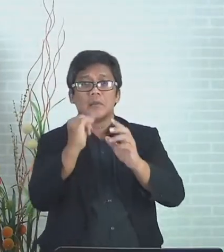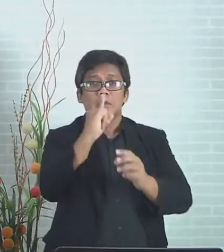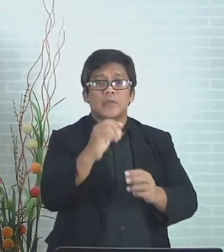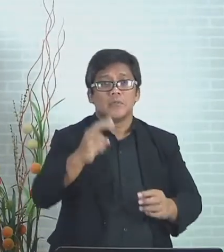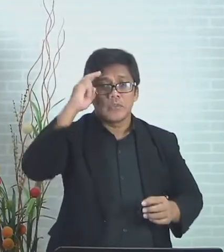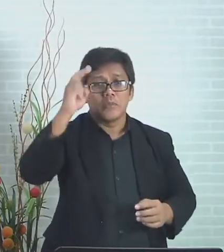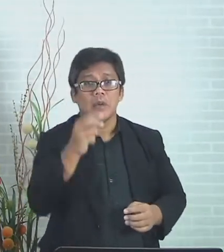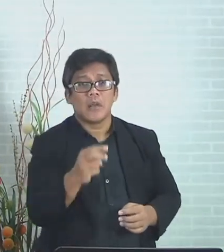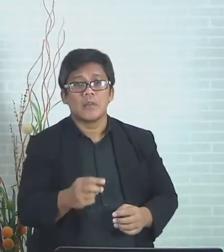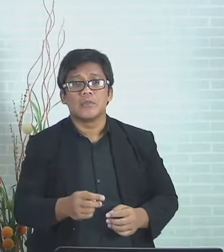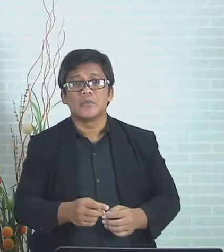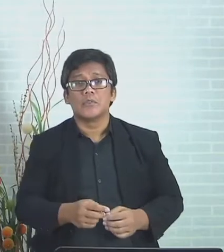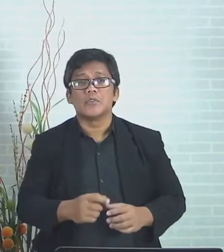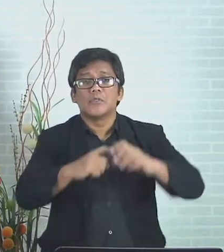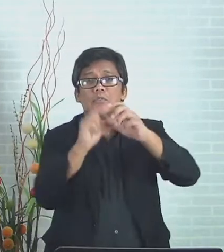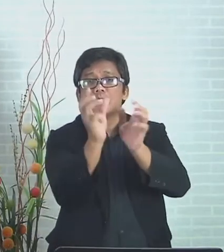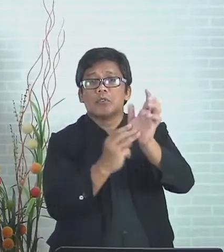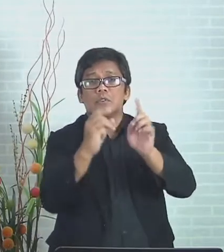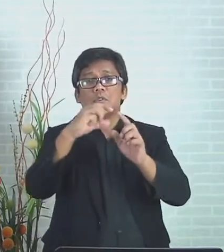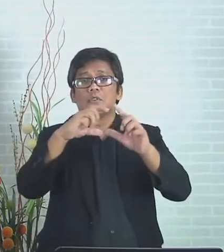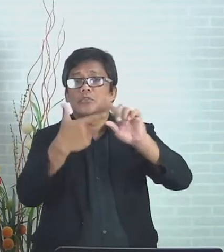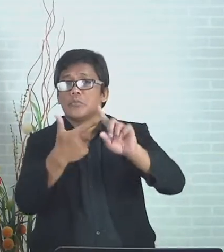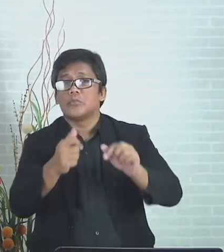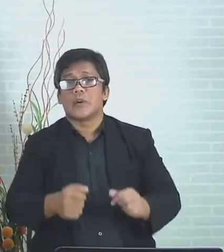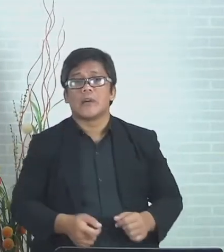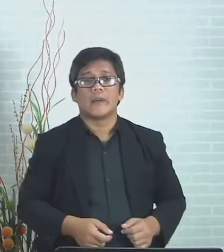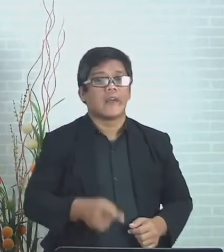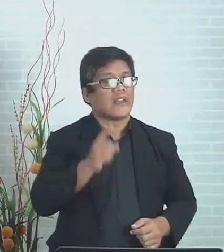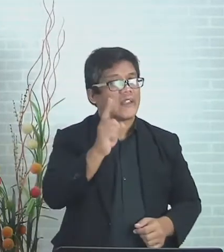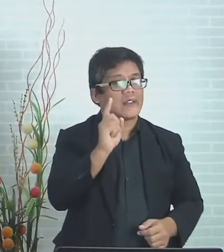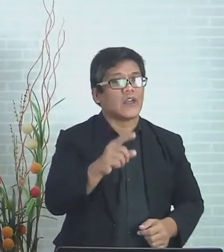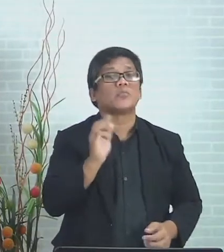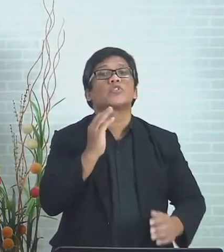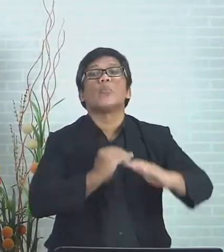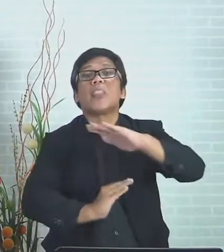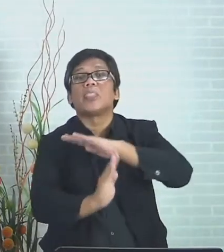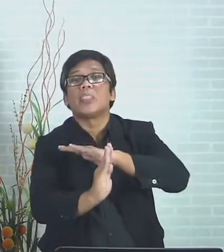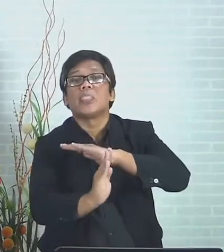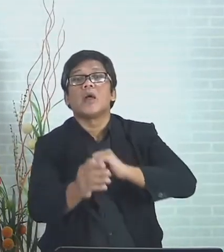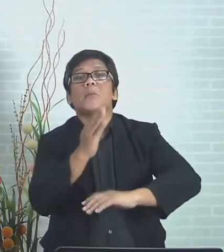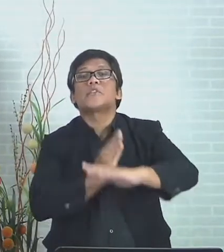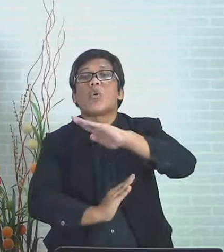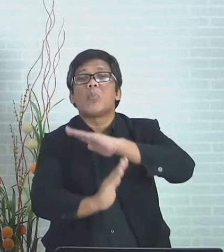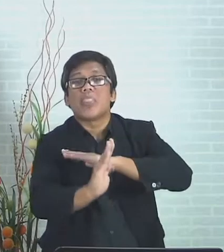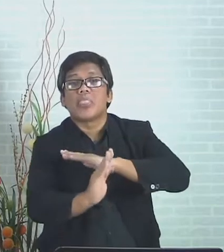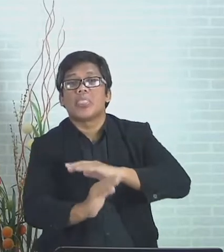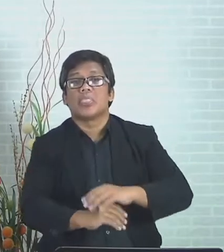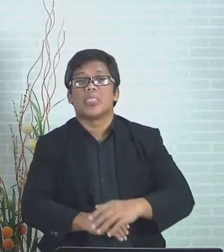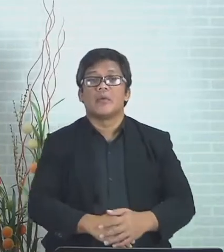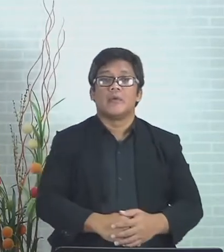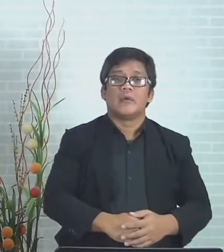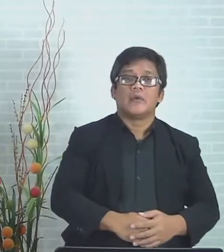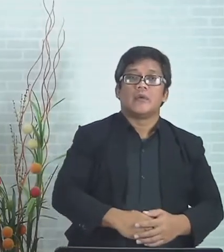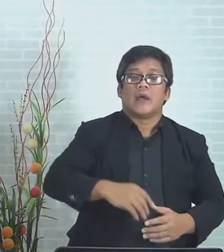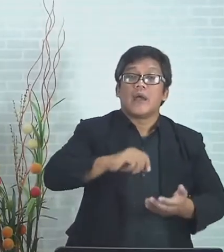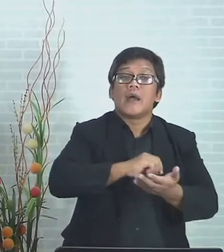padahal sebenarnya berdusta Hai perlu ada pertobatan bagi kita supaya kita berat plastikan itu